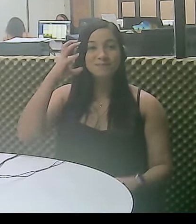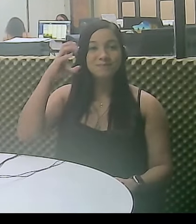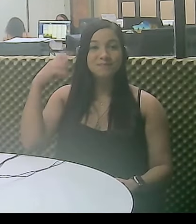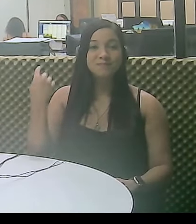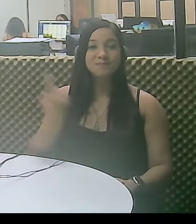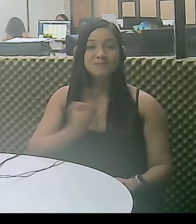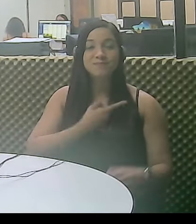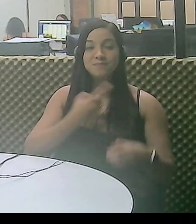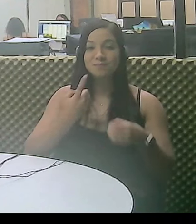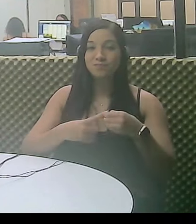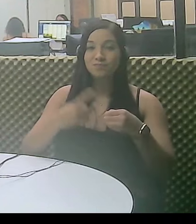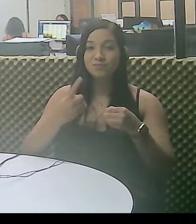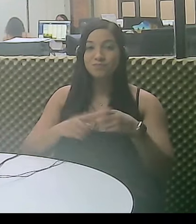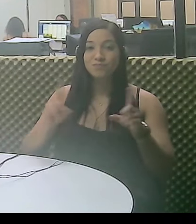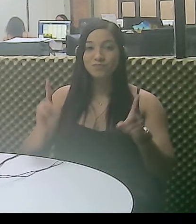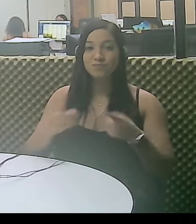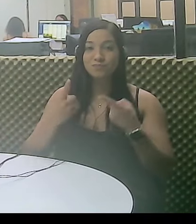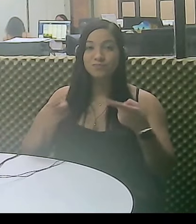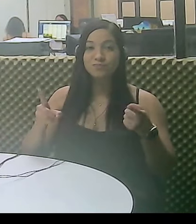Rádio Nossa Cidade.